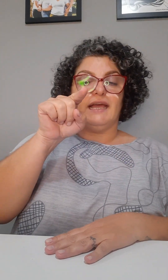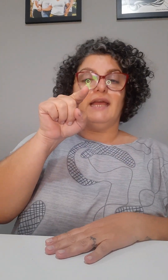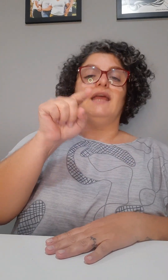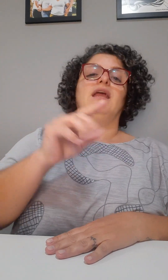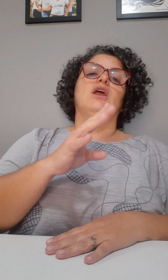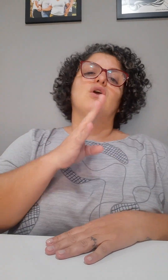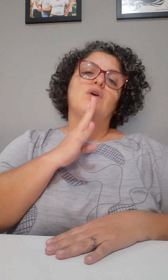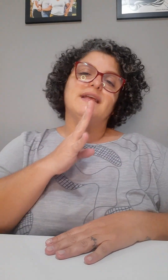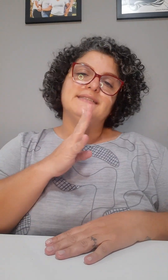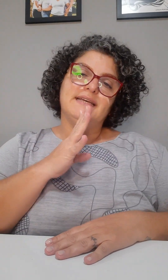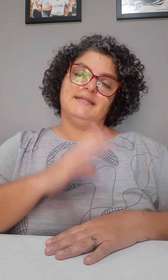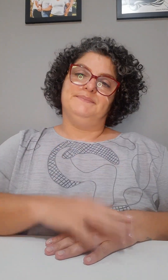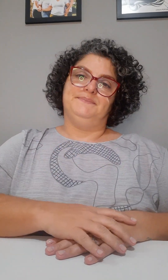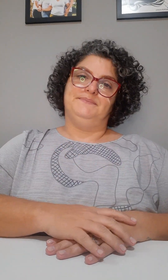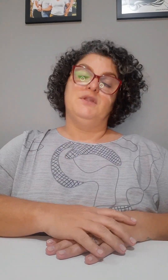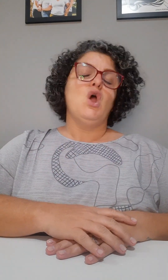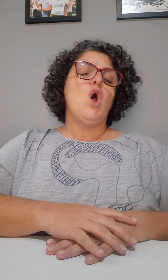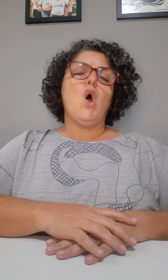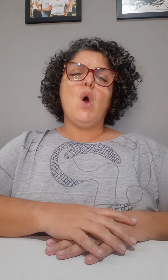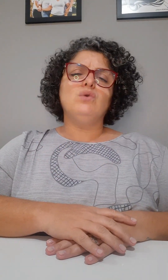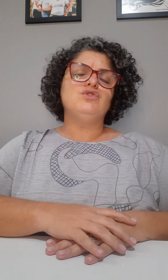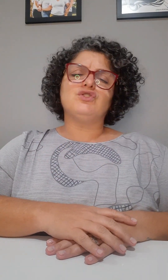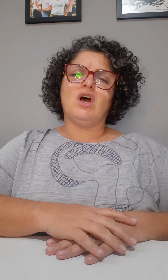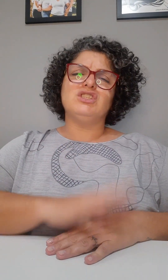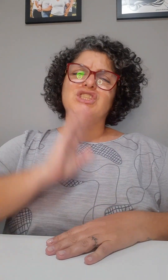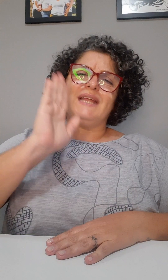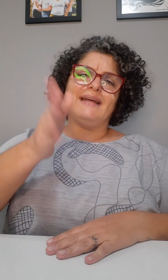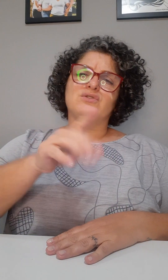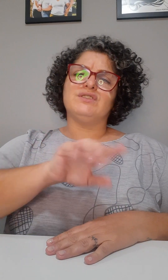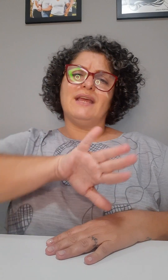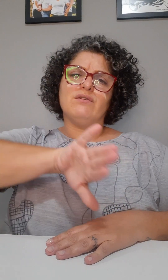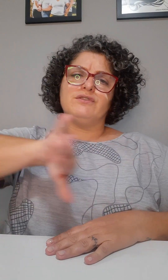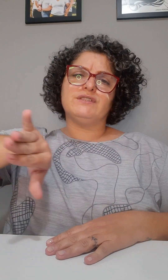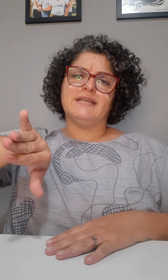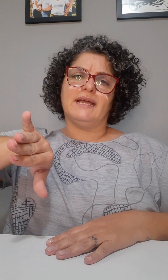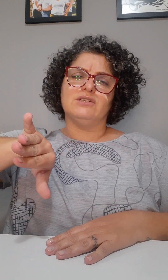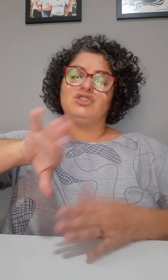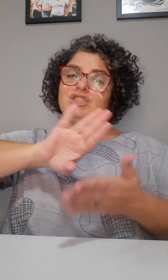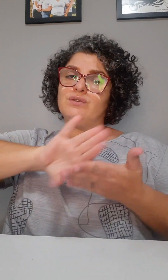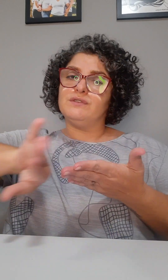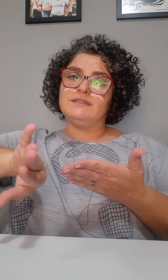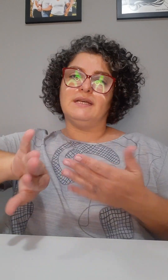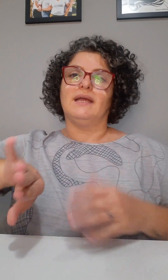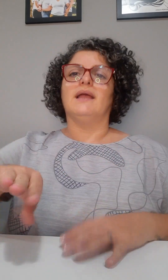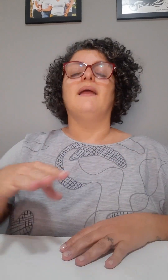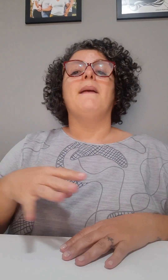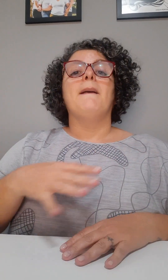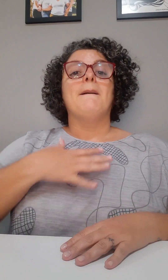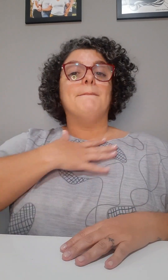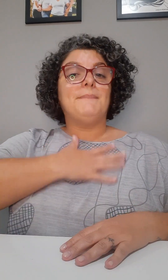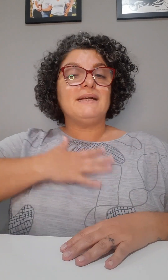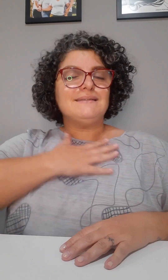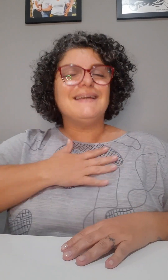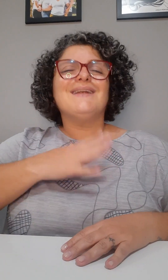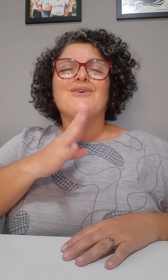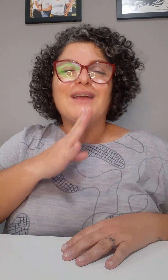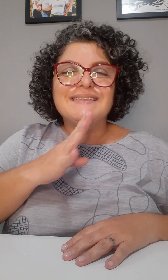você, conhecer. Ou só direto, sem o você. Tiro você. Prazer em